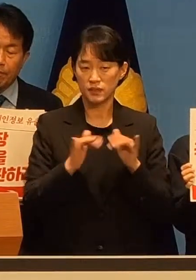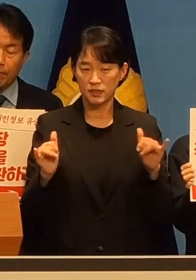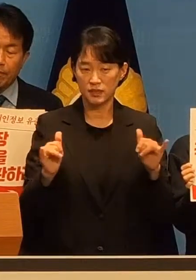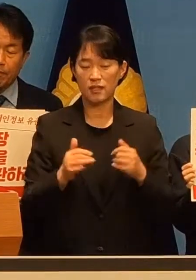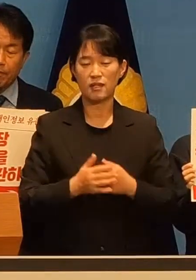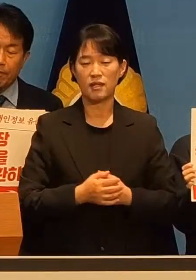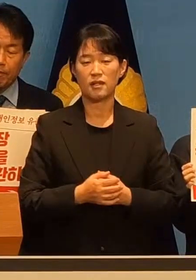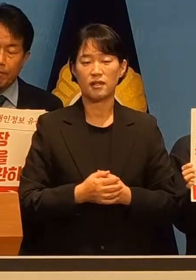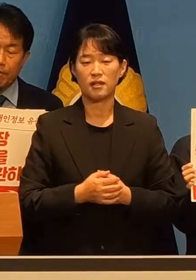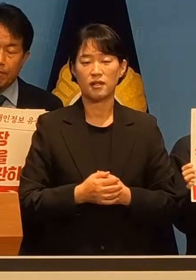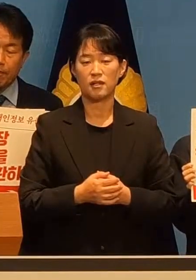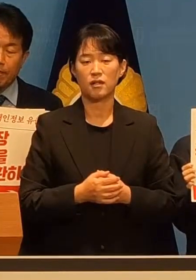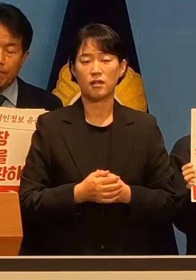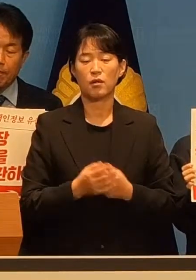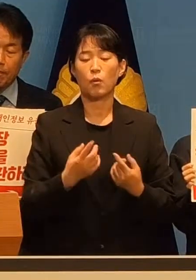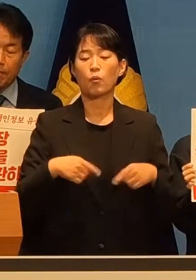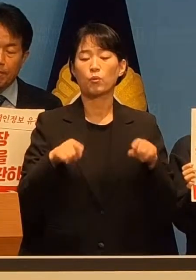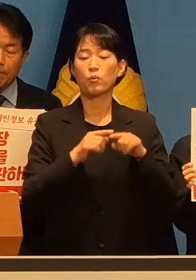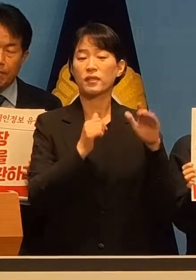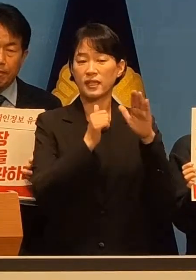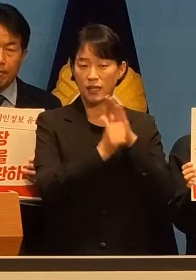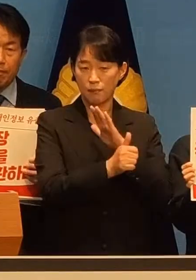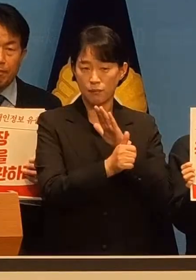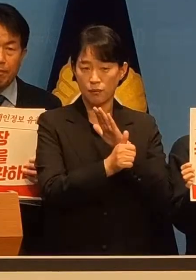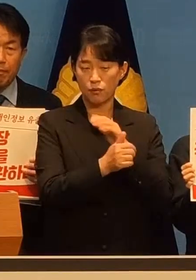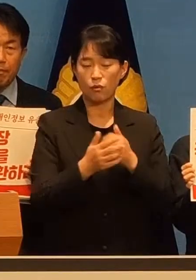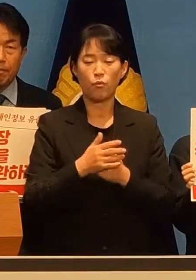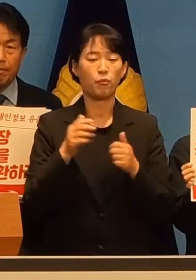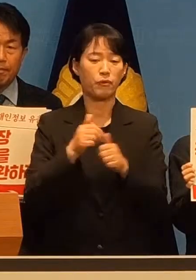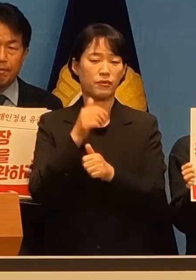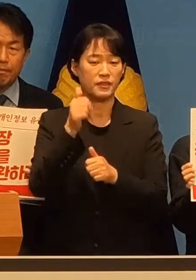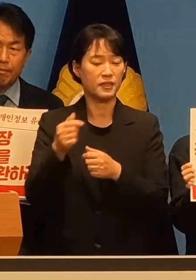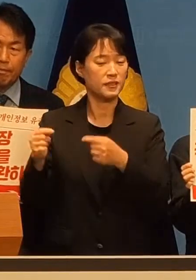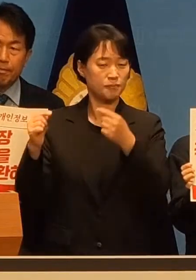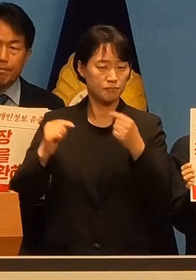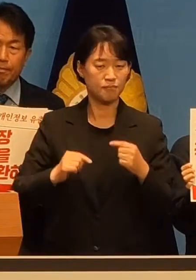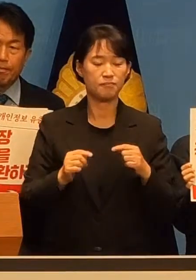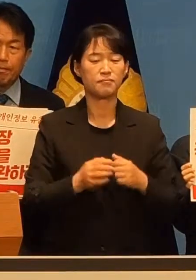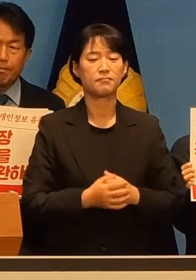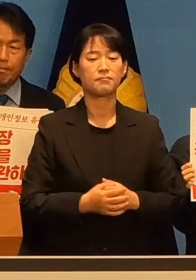대책위 공동대표이신 김광석 택배노조 위원장님 참석해 주셨습니다.